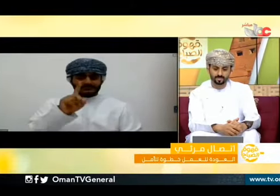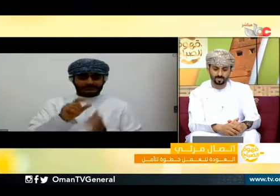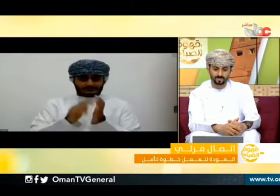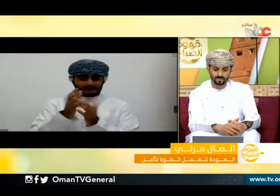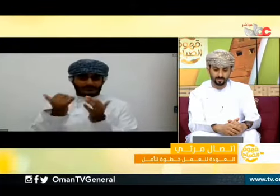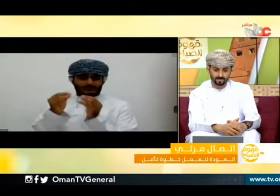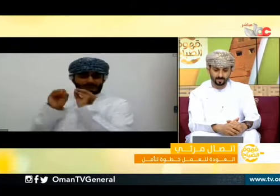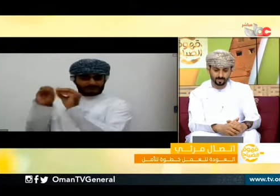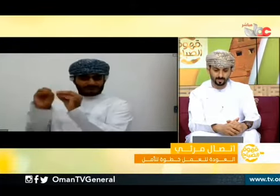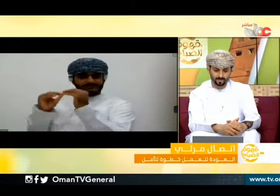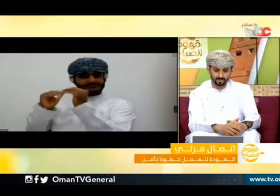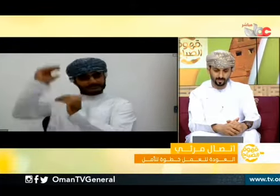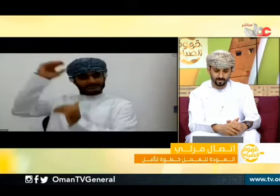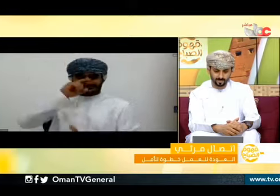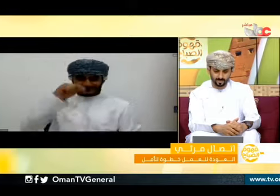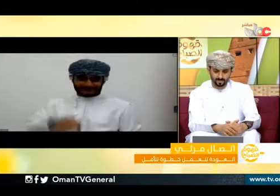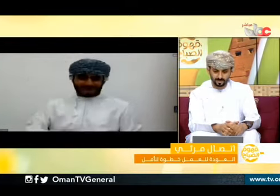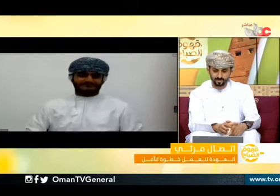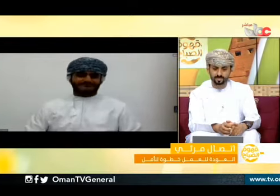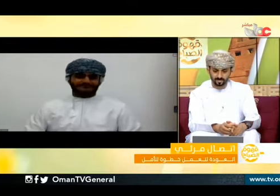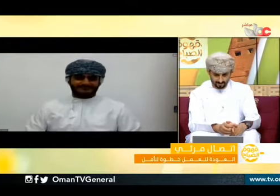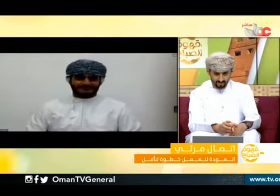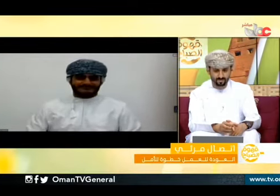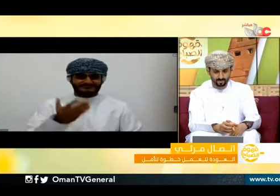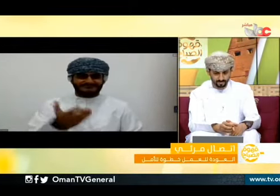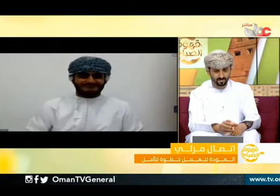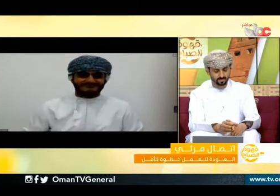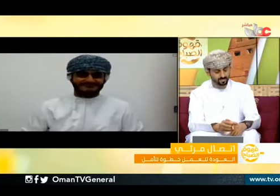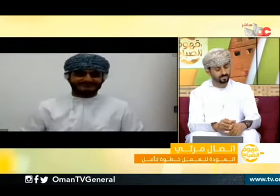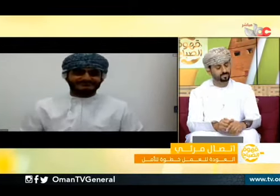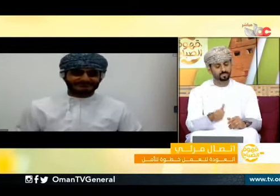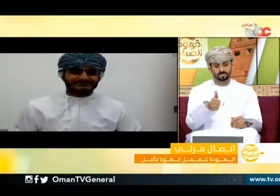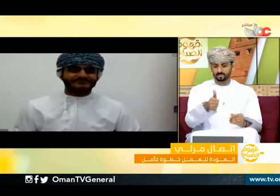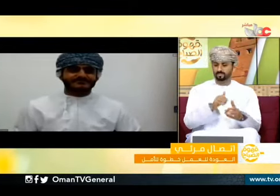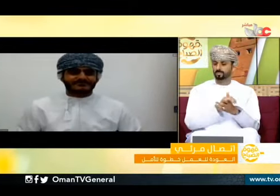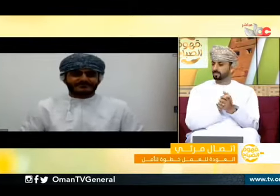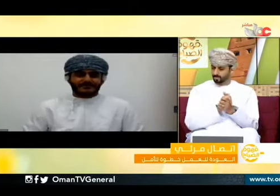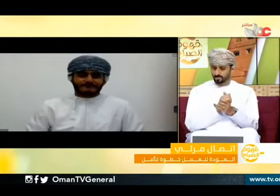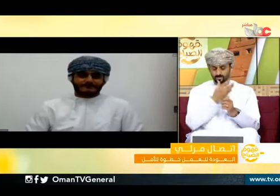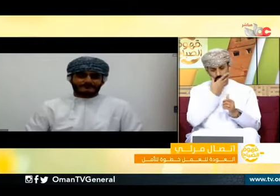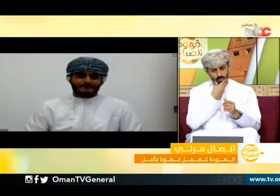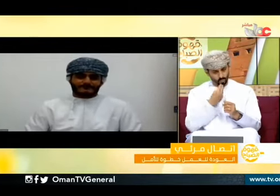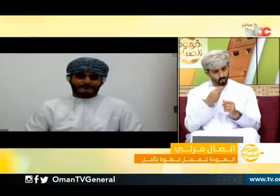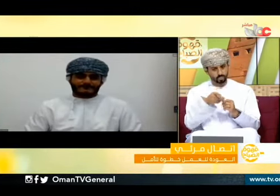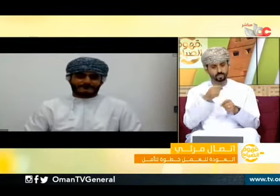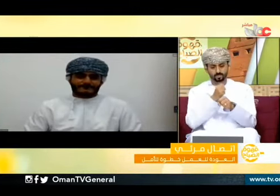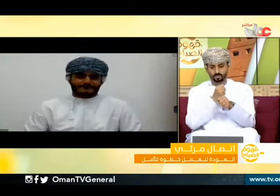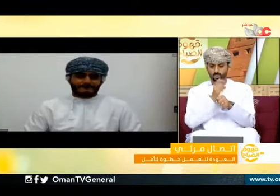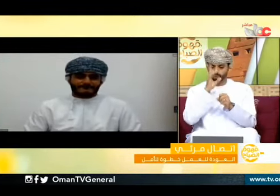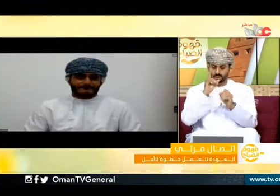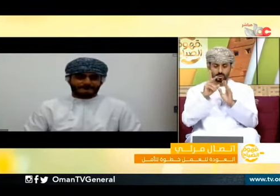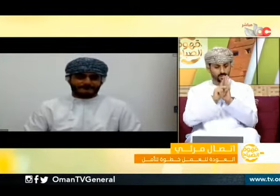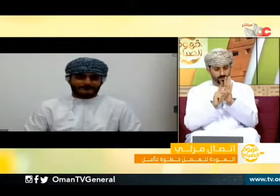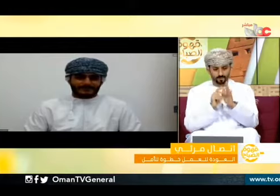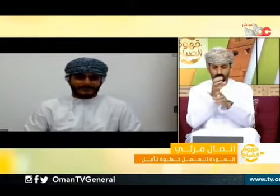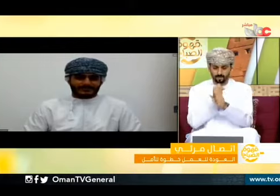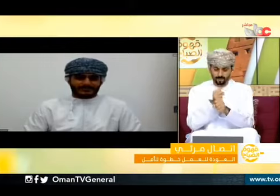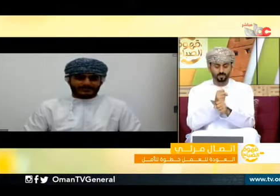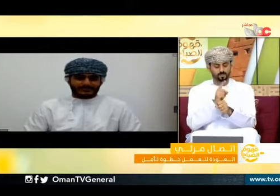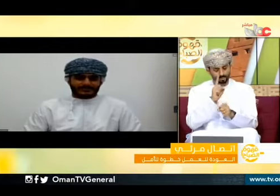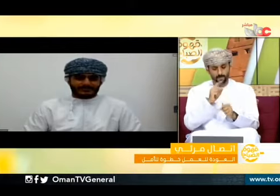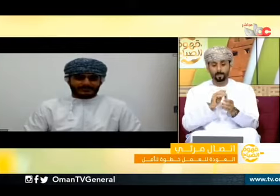والكلمات والجمل، قدروا انهم يربطوا مع بعض هذه الجمل والتواصل سلس بلغه الاشاره. نعم. جميل جميل،